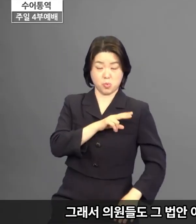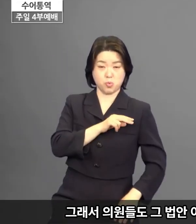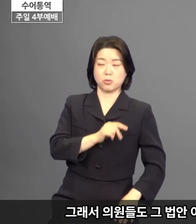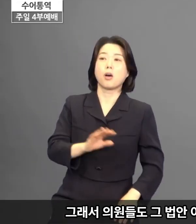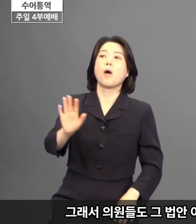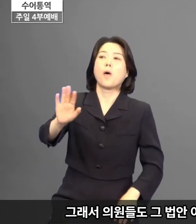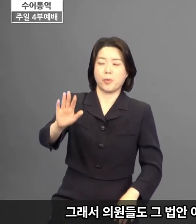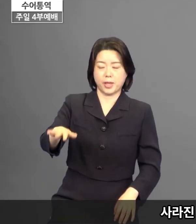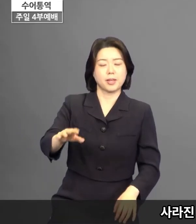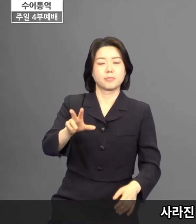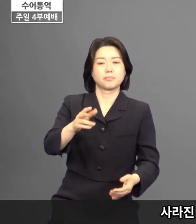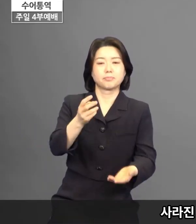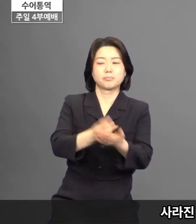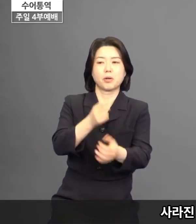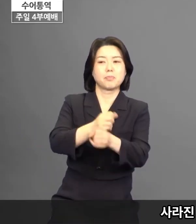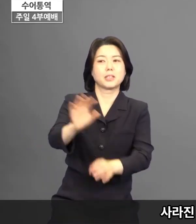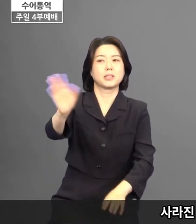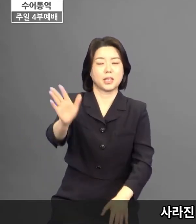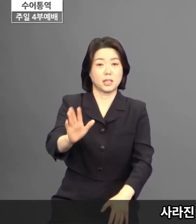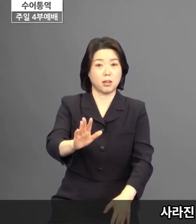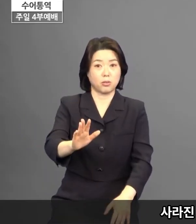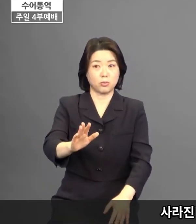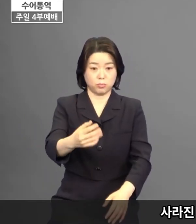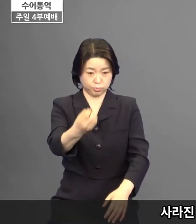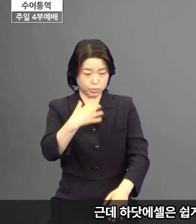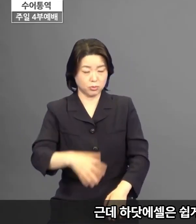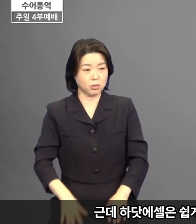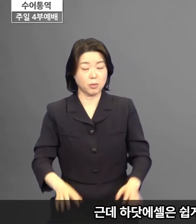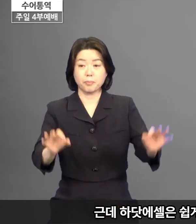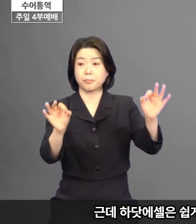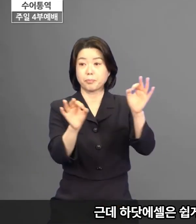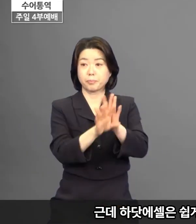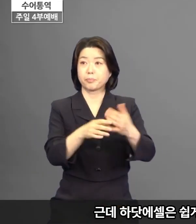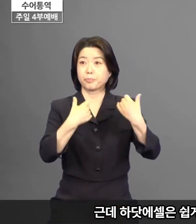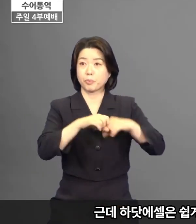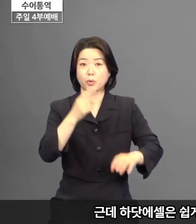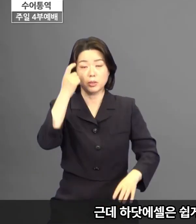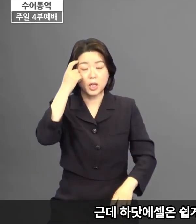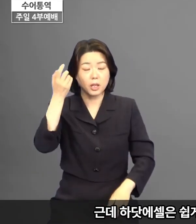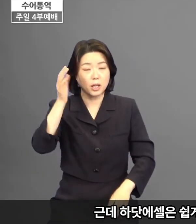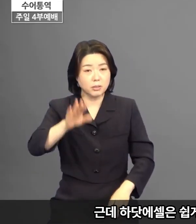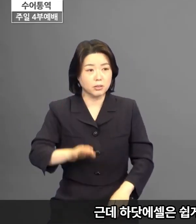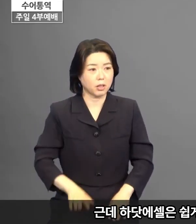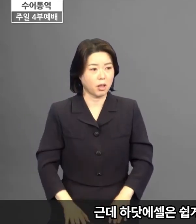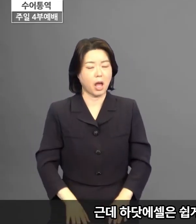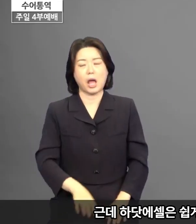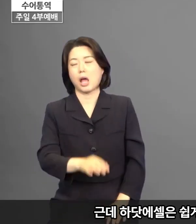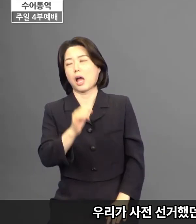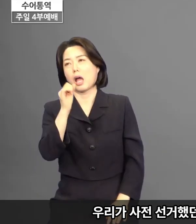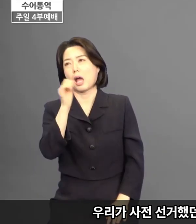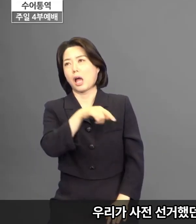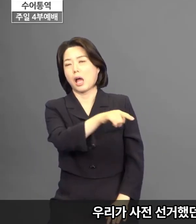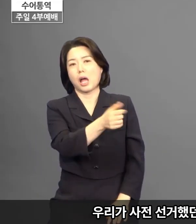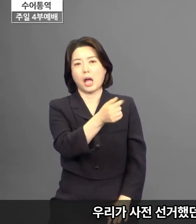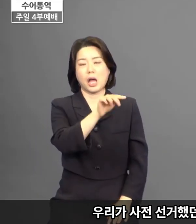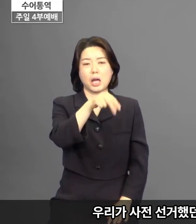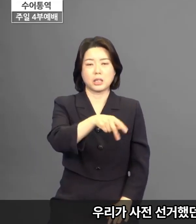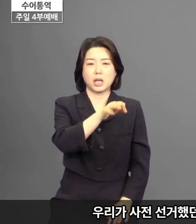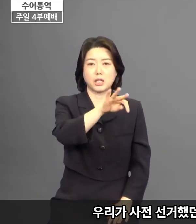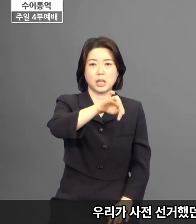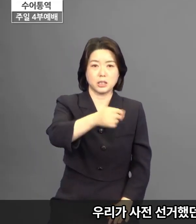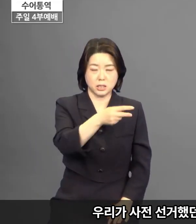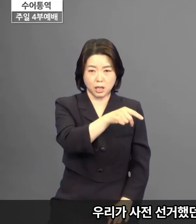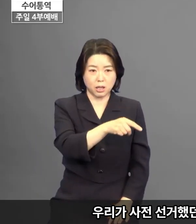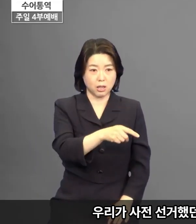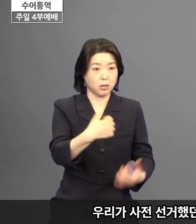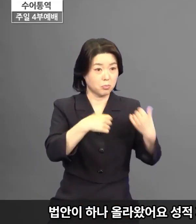했거든요. 사라진 줄 알았어요. 근데 하닷에서는 쉽게 사라지지 않는다고 했죠. 우리가 사전선거했던 그